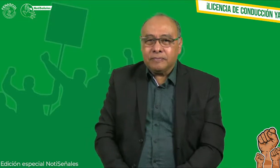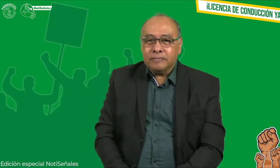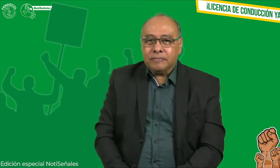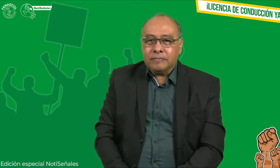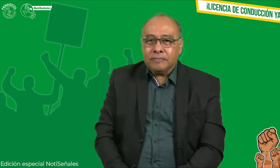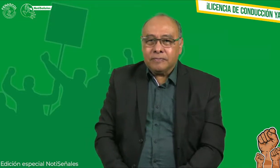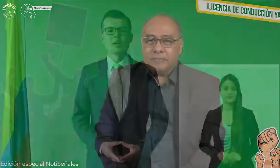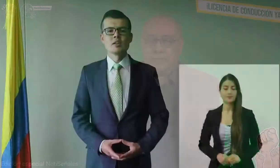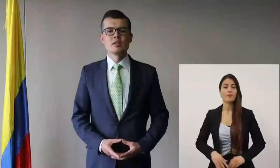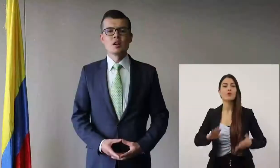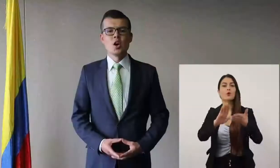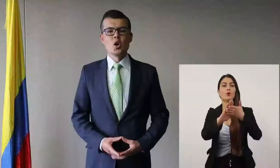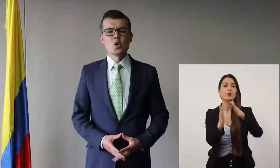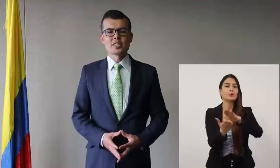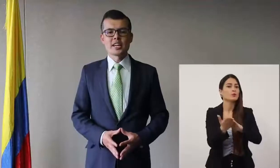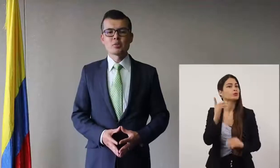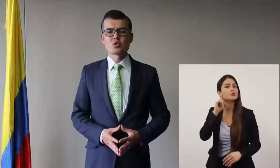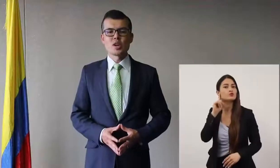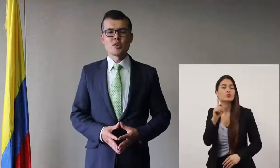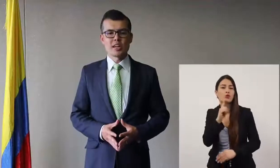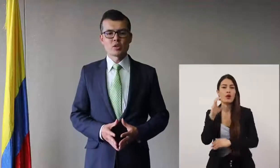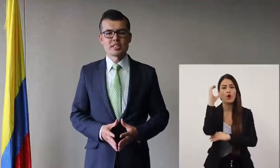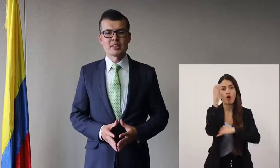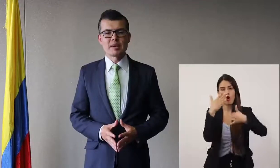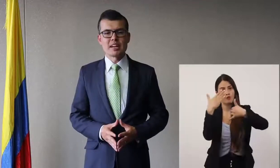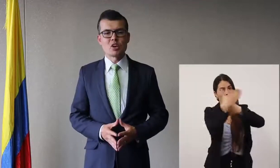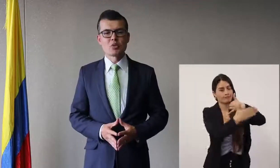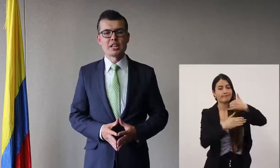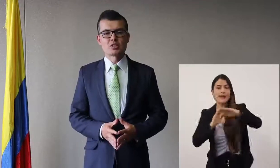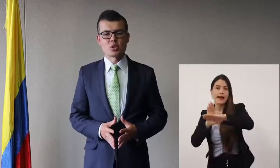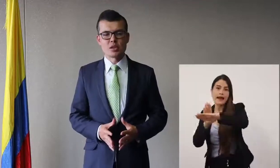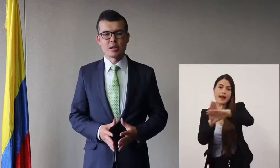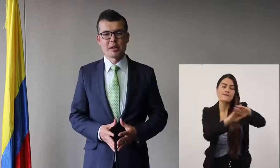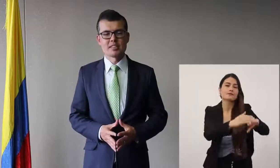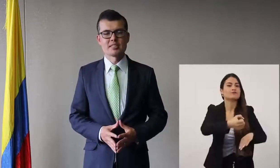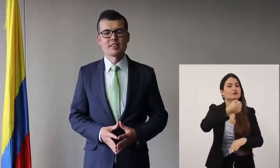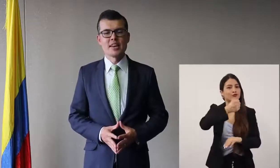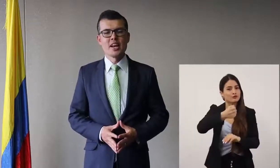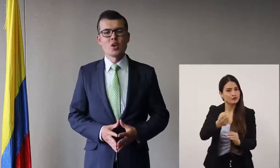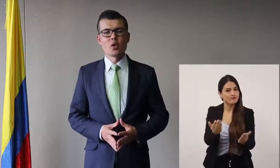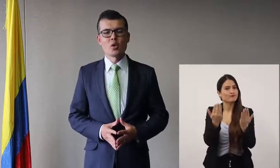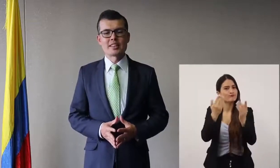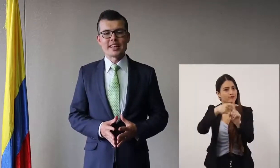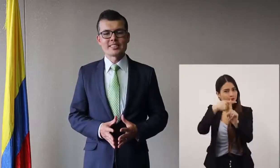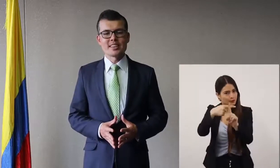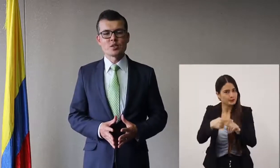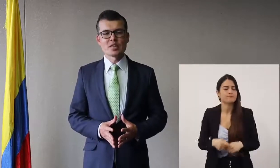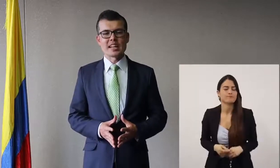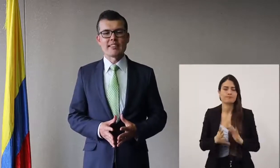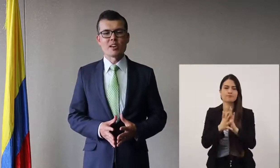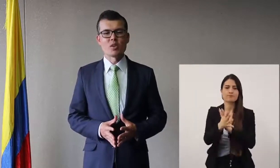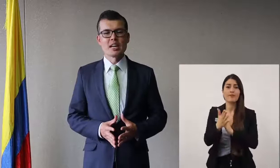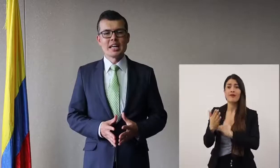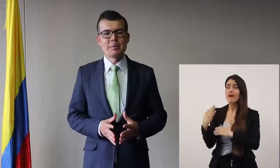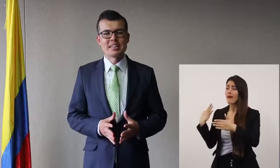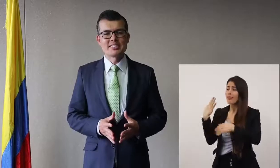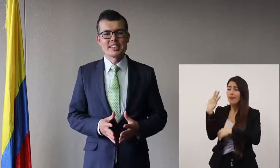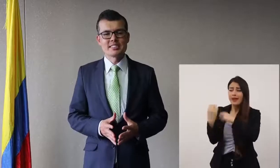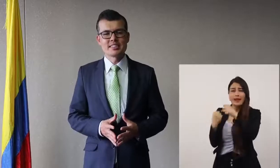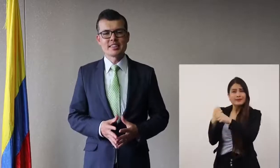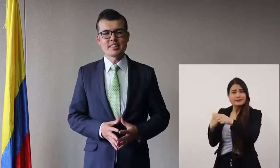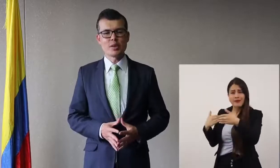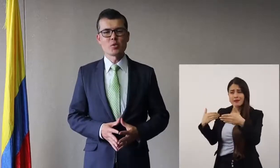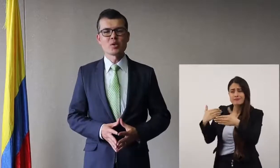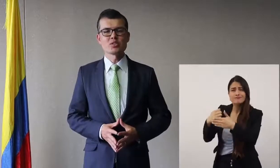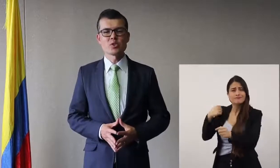Veámosla. Hoy traemos una buena noticia para la comunidad sorda del país. Luego de 3 años de trabajo y más